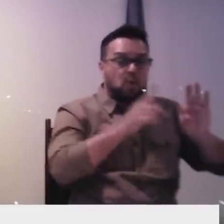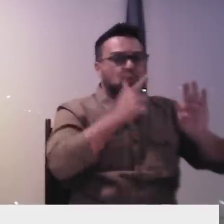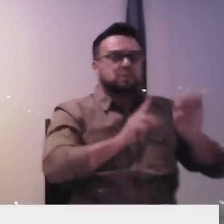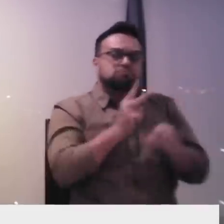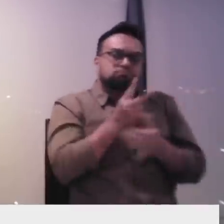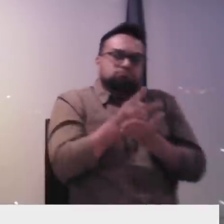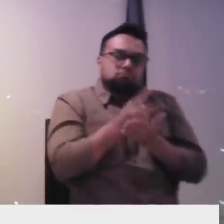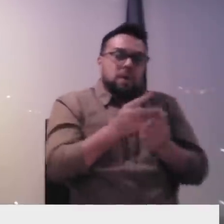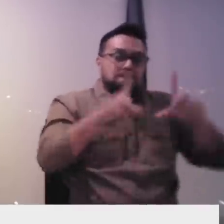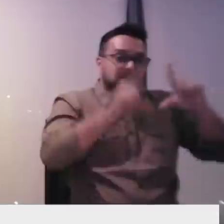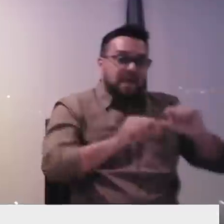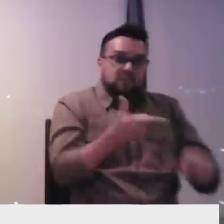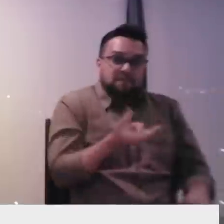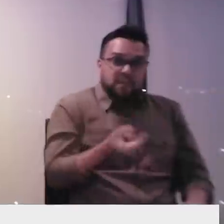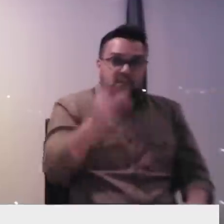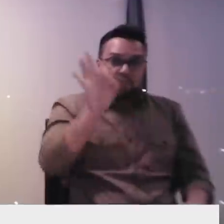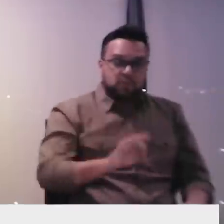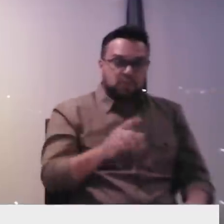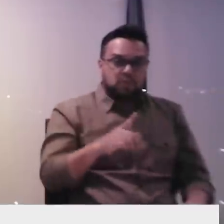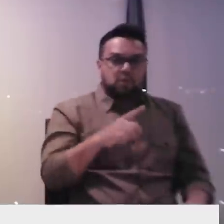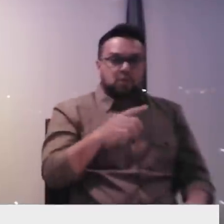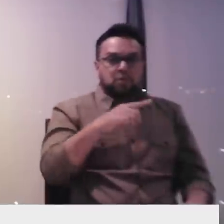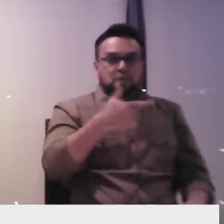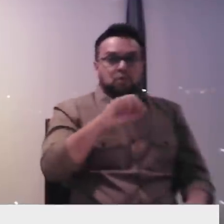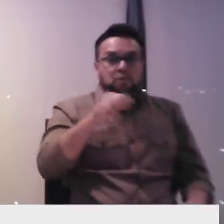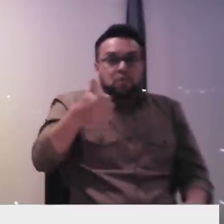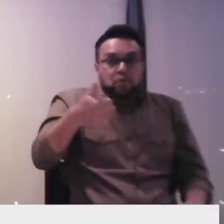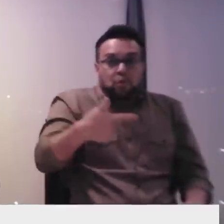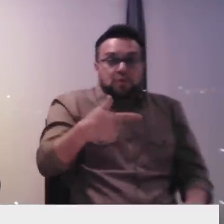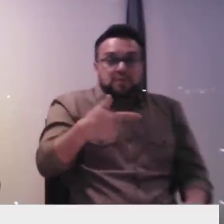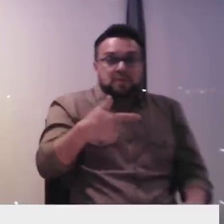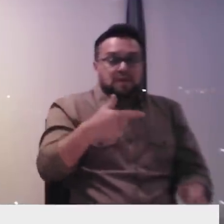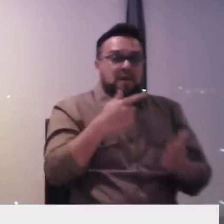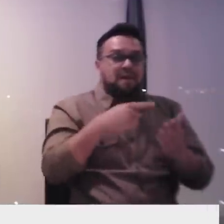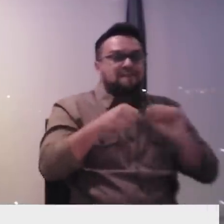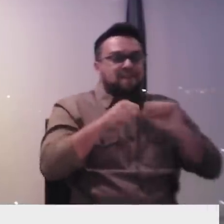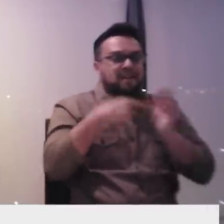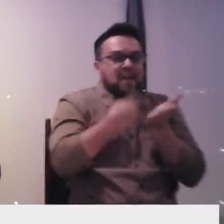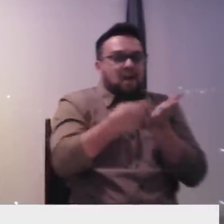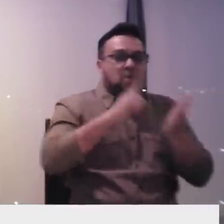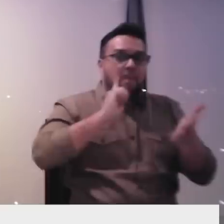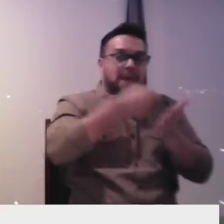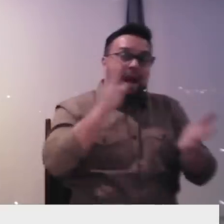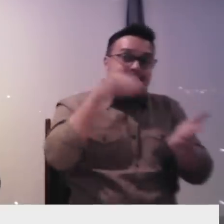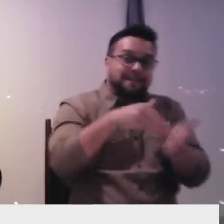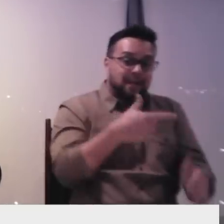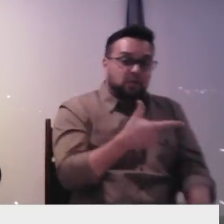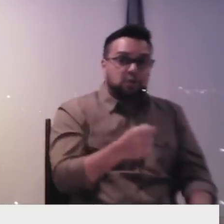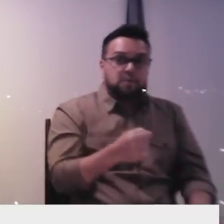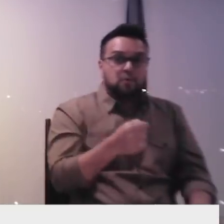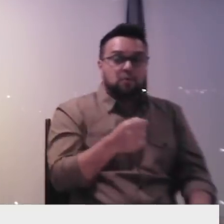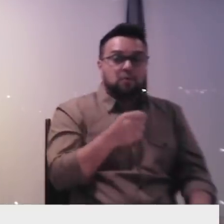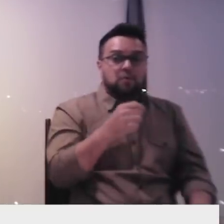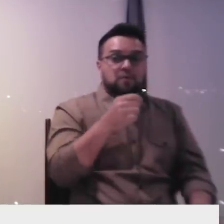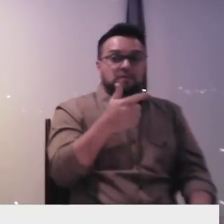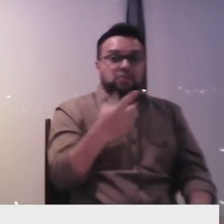menos 20% em 2012, e essa conta está prevista ser paga até 2023. Alguns falam que estou tirando o corpo fora. Eu estou mostrando